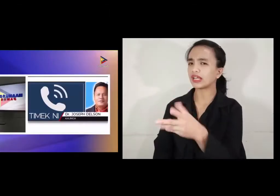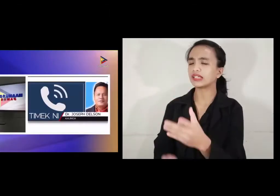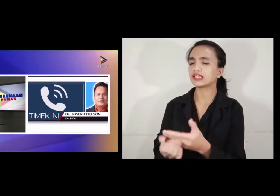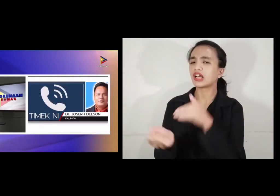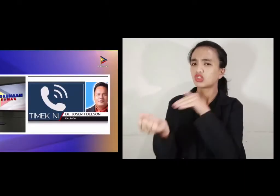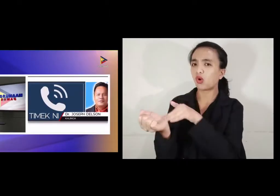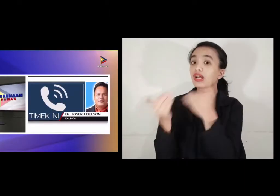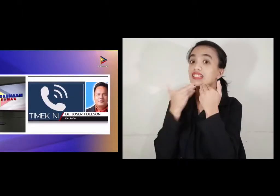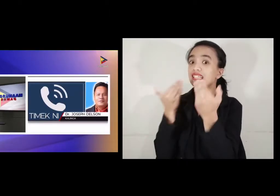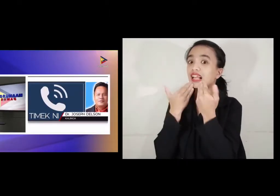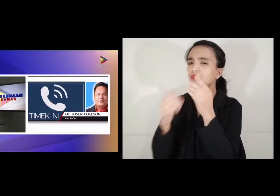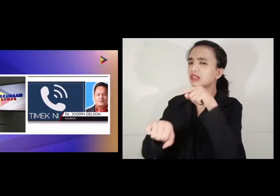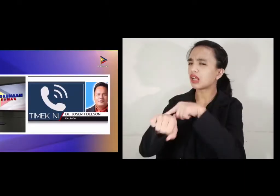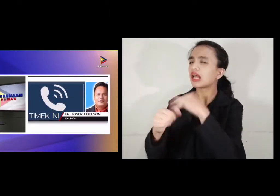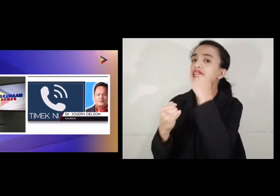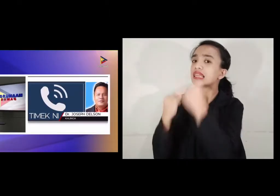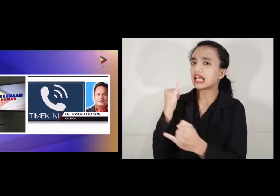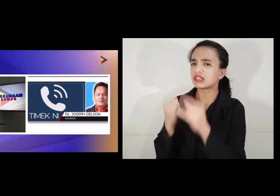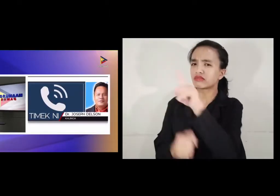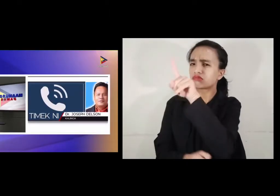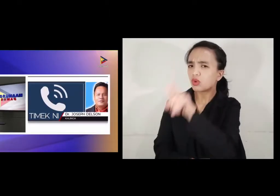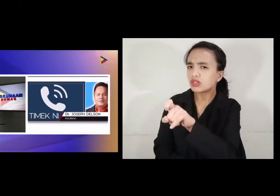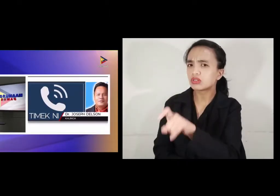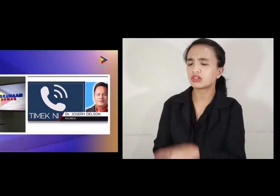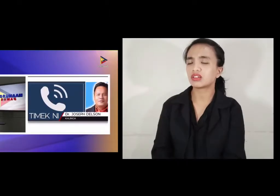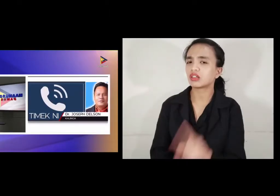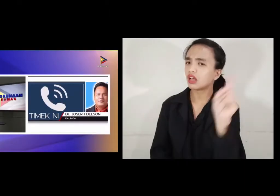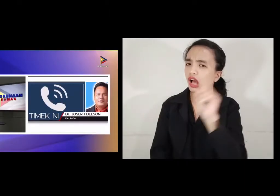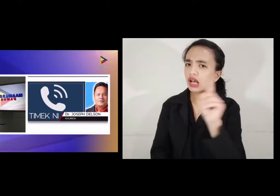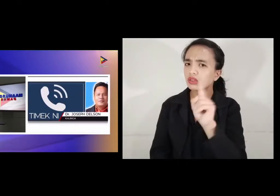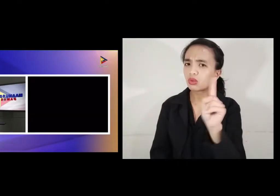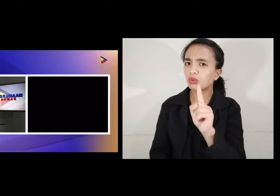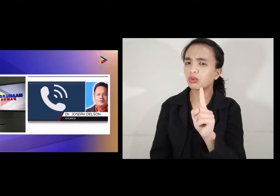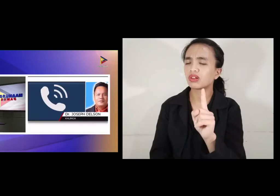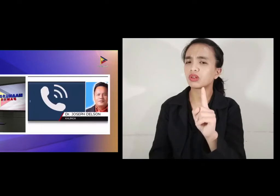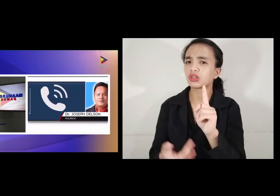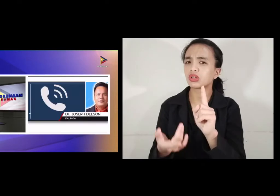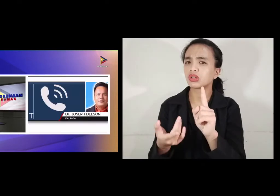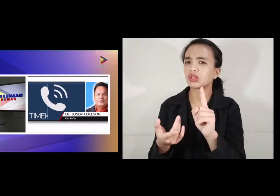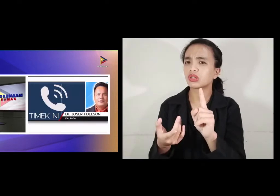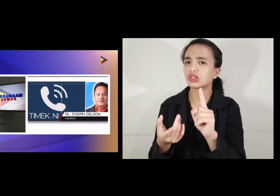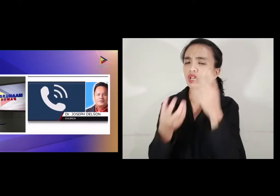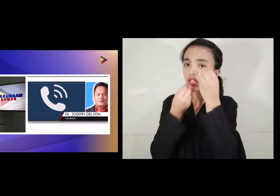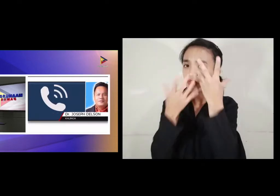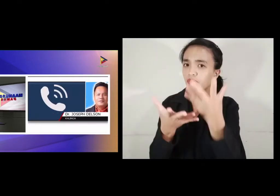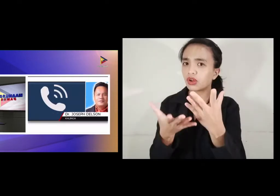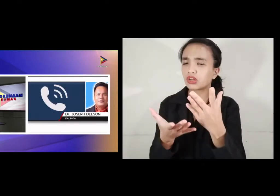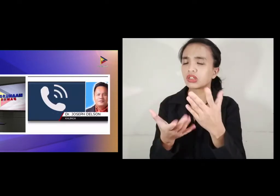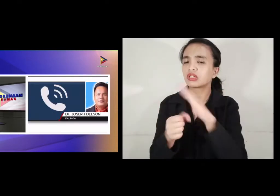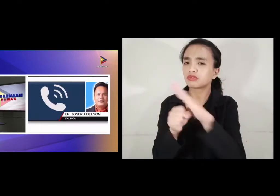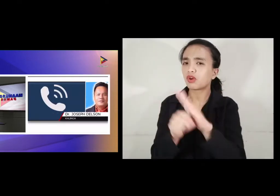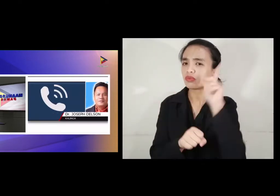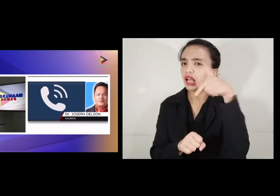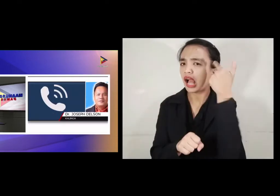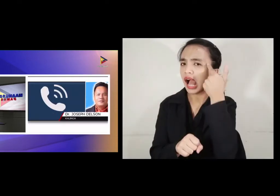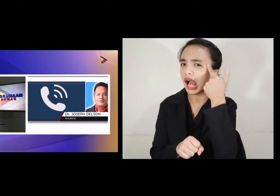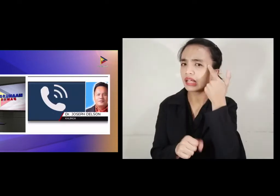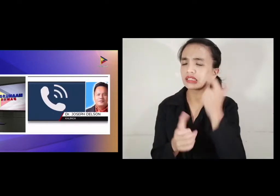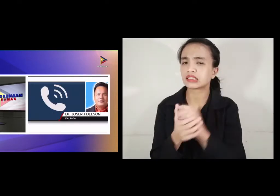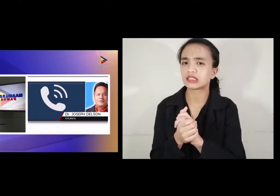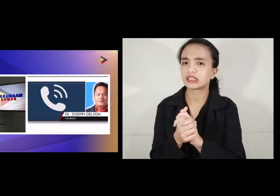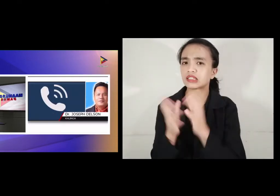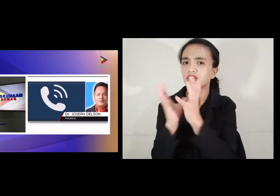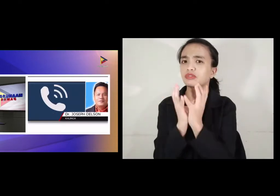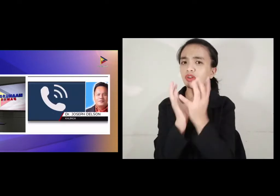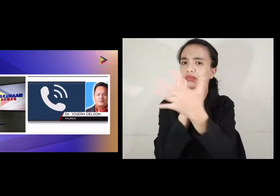Doc, at salamat ti oras. Ngam maudi lang nga saludsod kada kayo. Anya, dagiti may singasingyo, kadagiti lokal na gobyerno, may papan